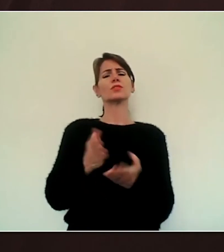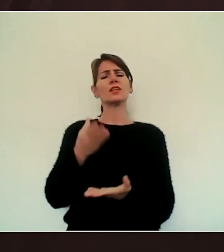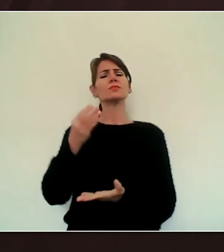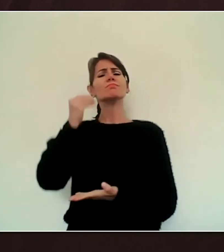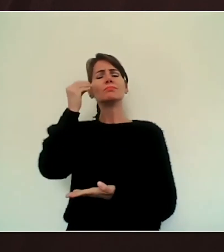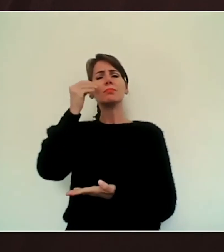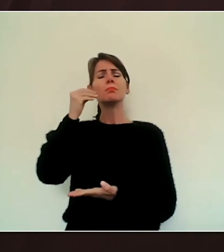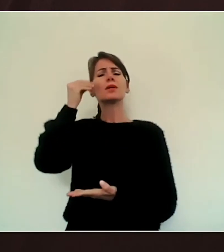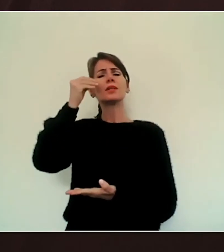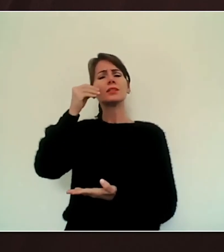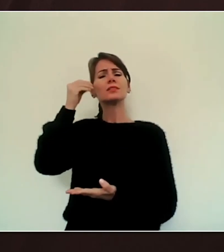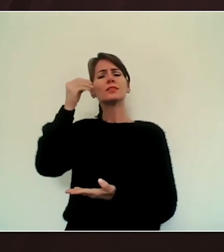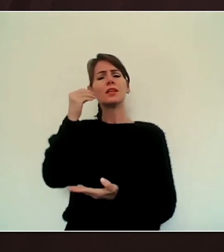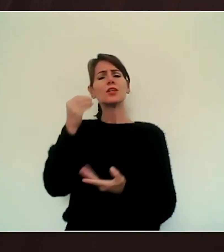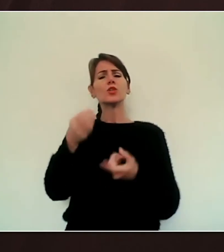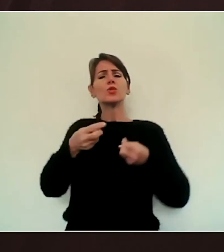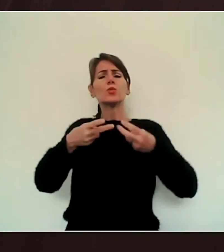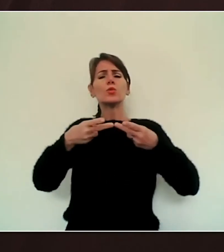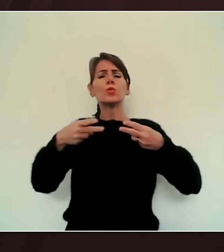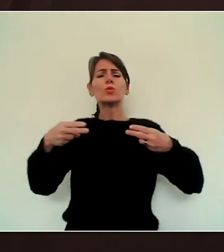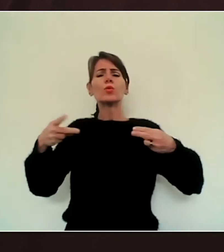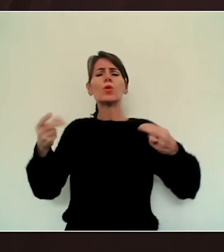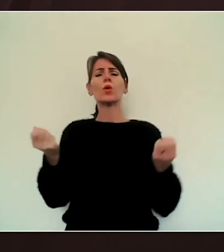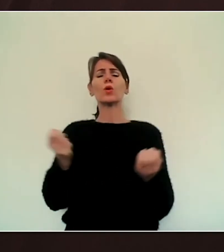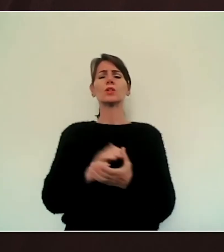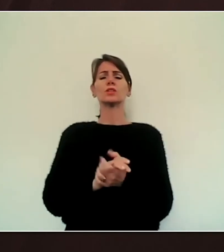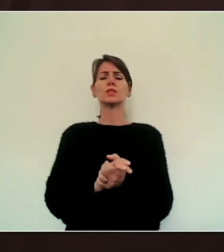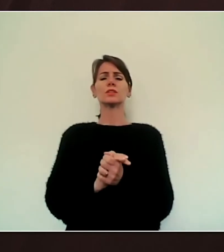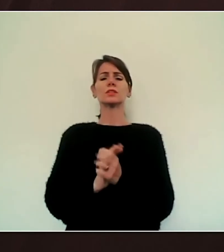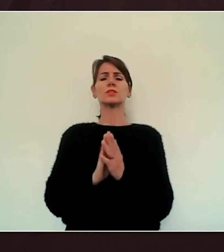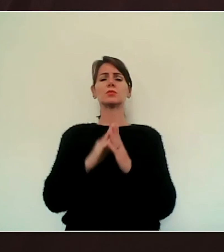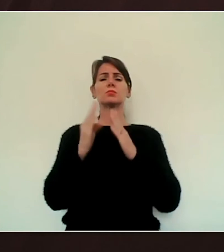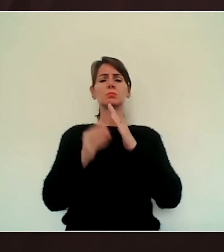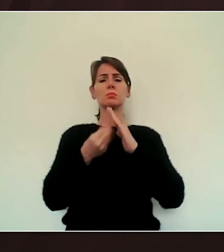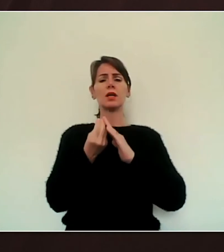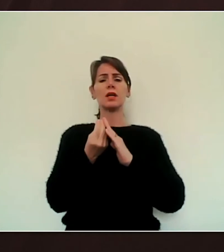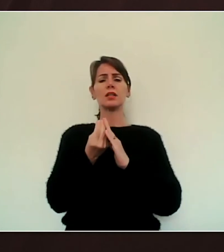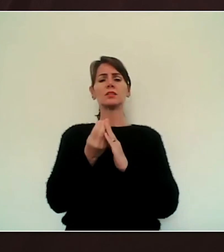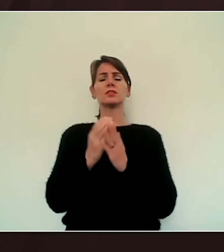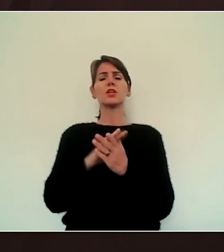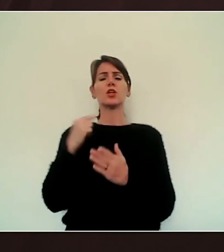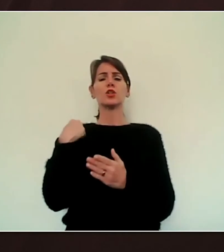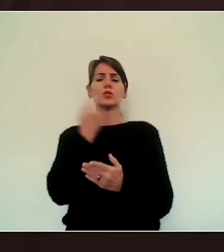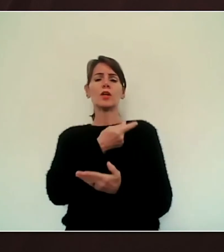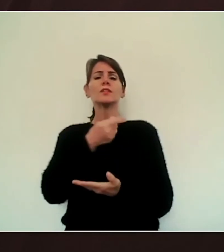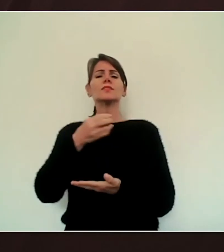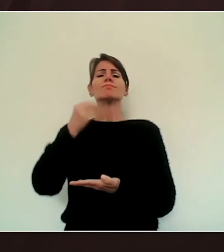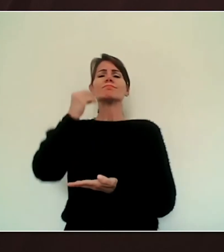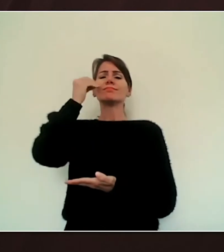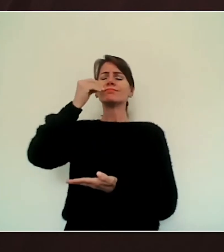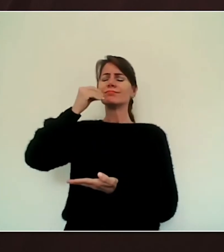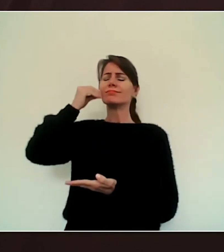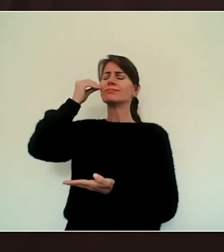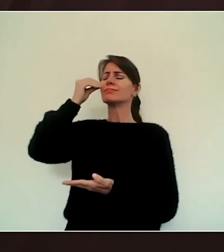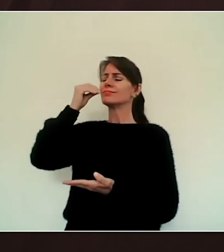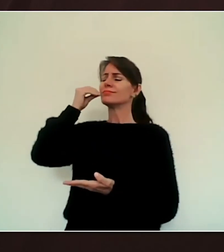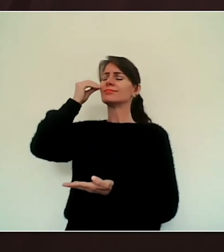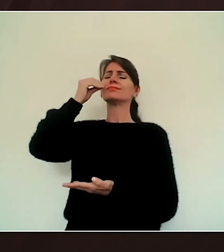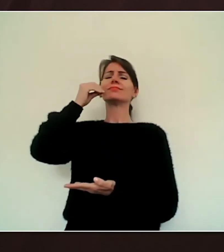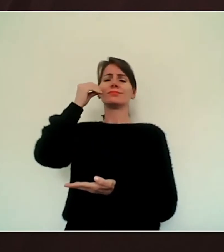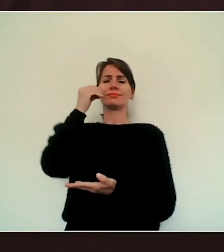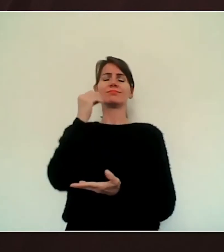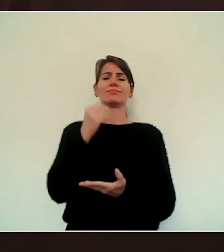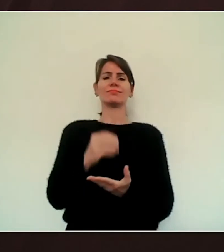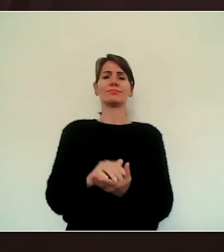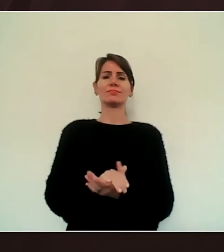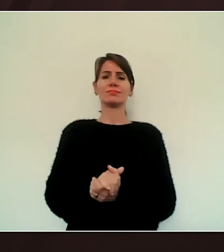coisas que nenhuma igreja, em toda a história da igreja, experimentou. Nós estamos num momento